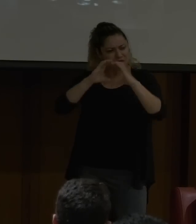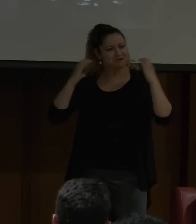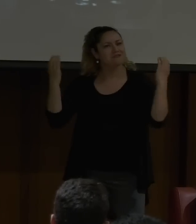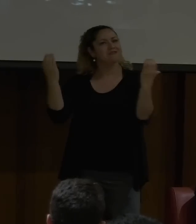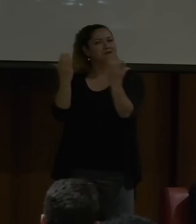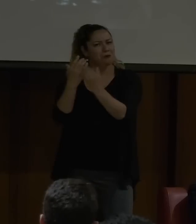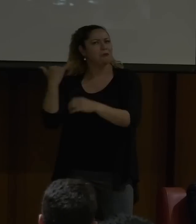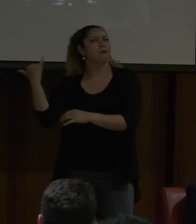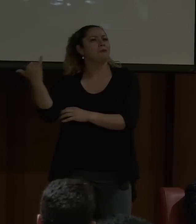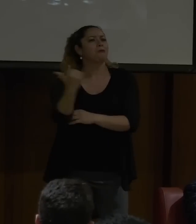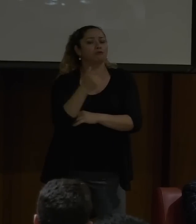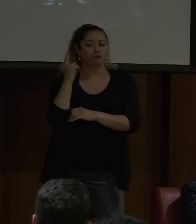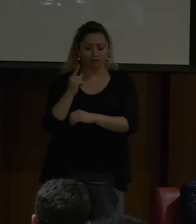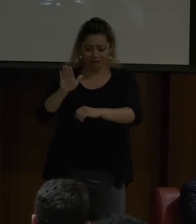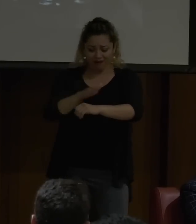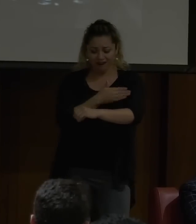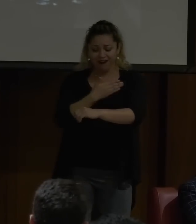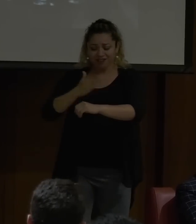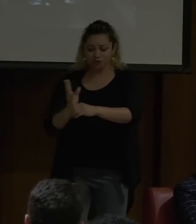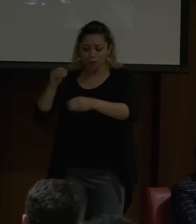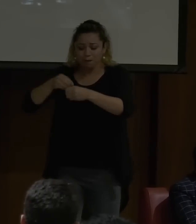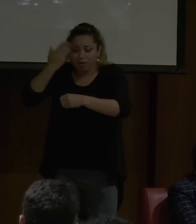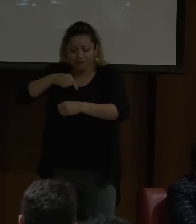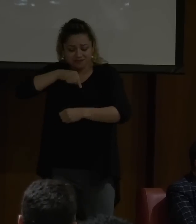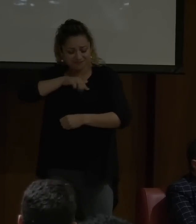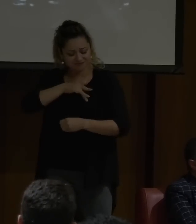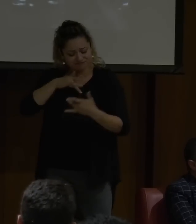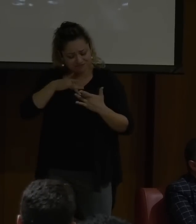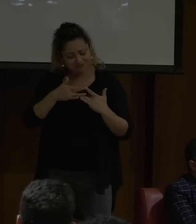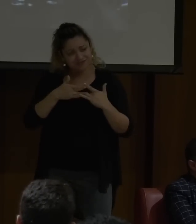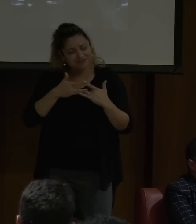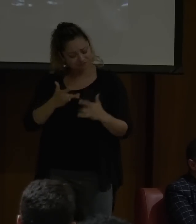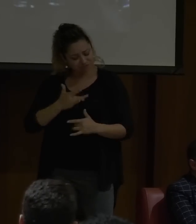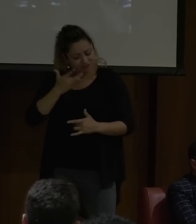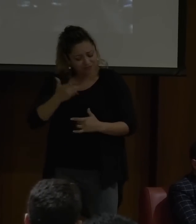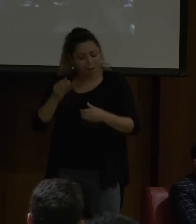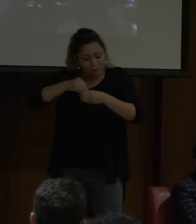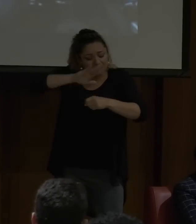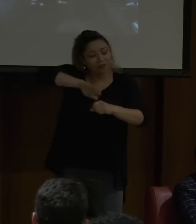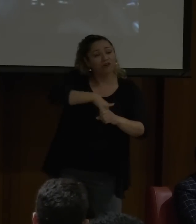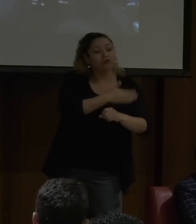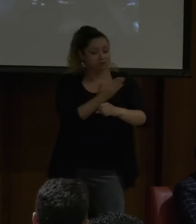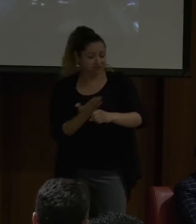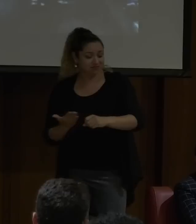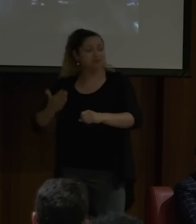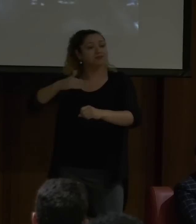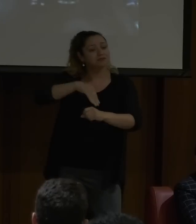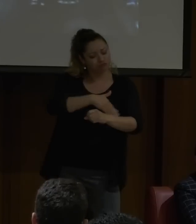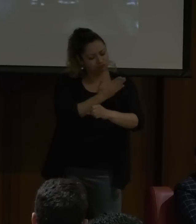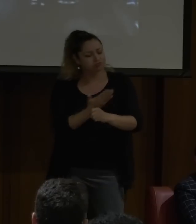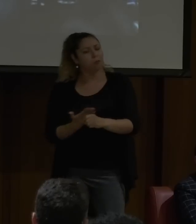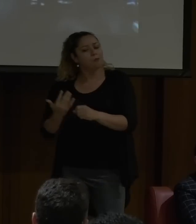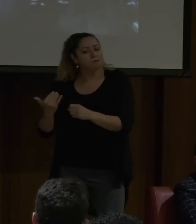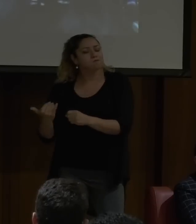sus versos van repletos de sentimiento y de poesía, porque sus versos van repletos de sentimiento y